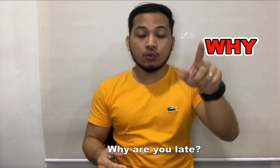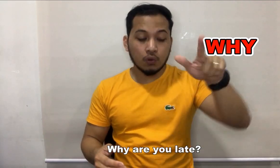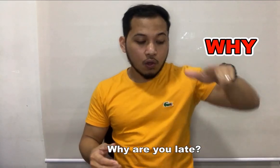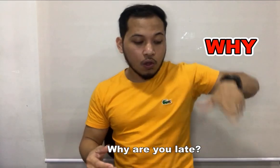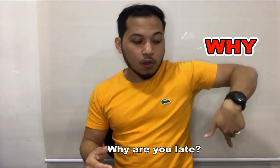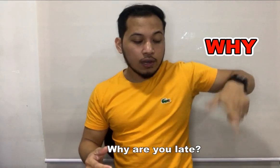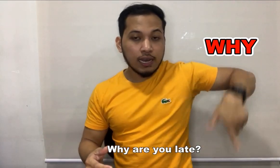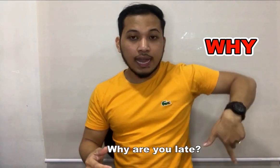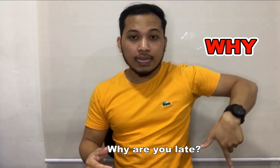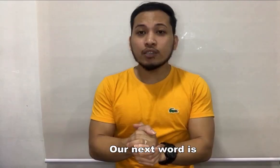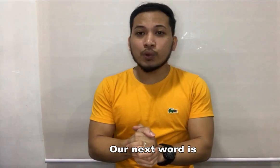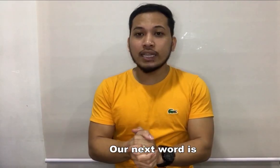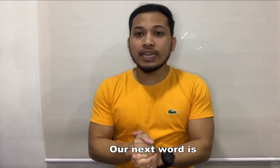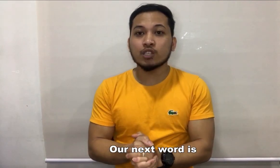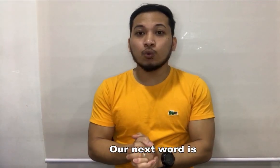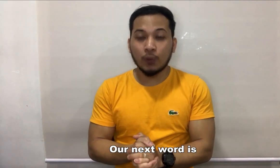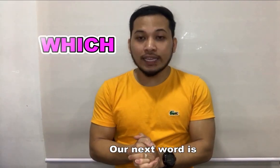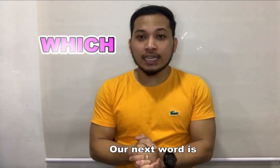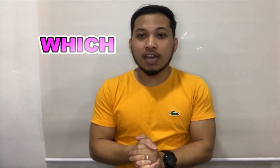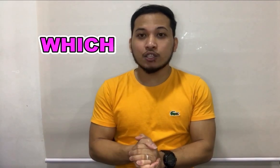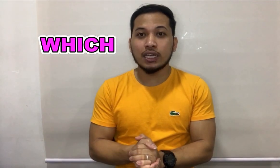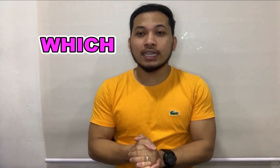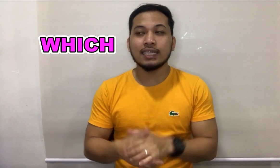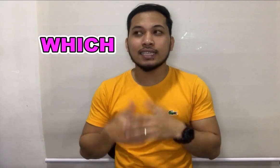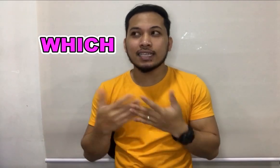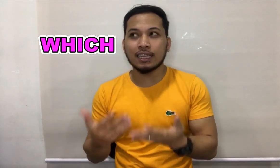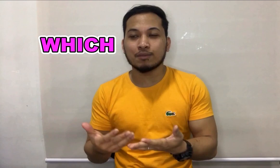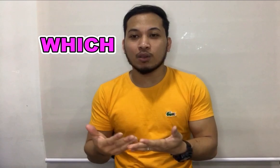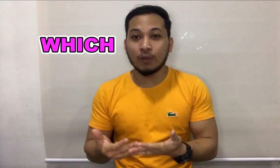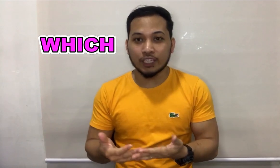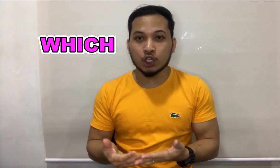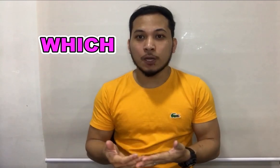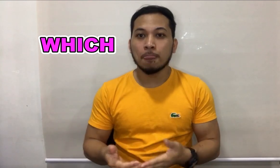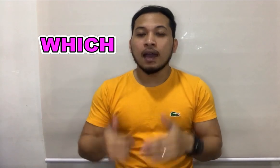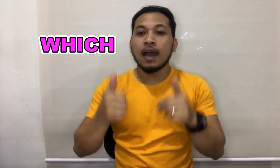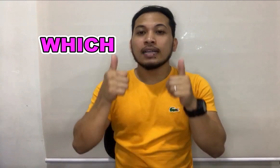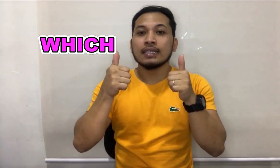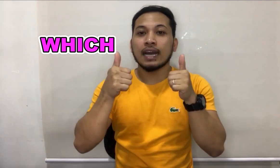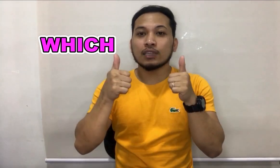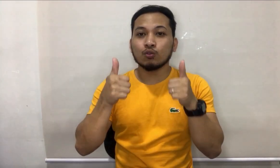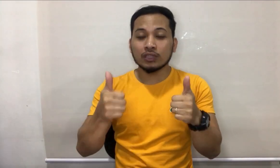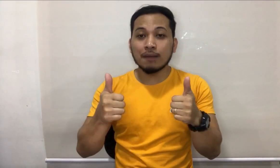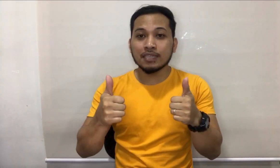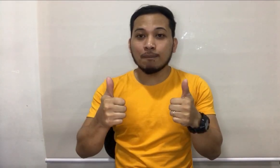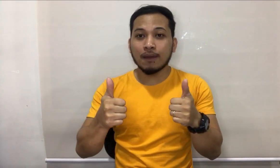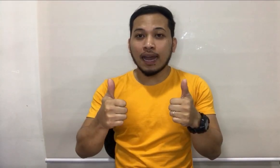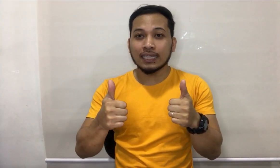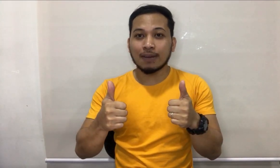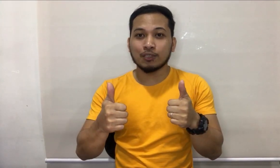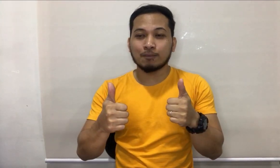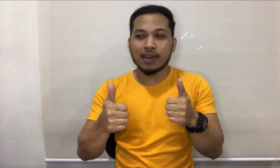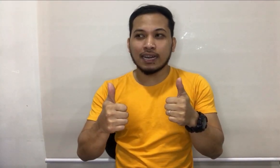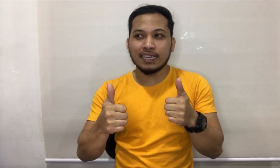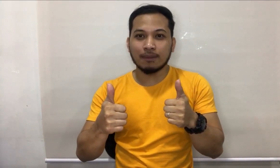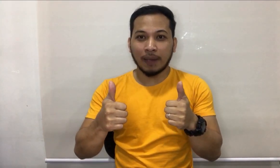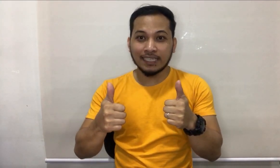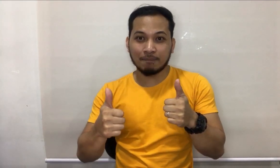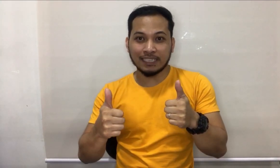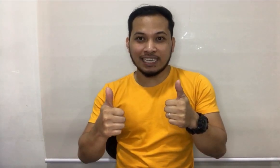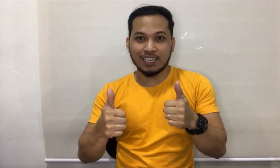you late? Our next word is which. Actually, this is the tip sa which. Naka 2 thumbs up ka, tapos parang isa pa